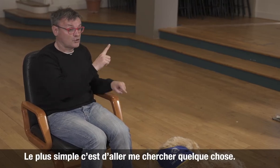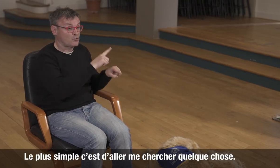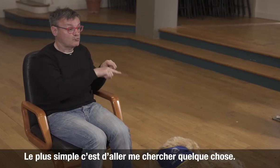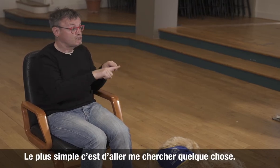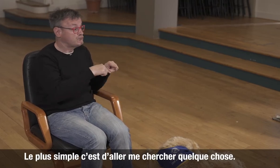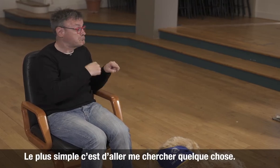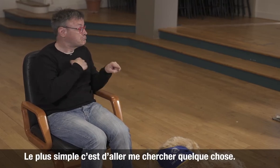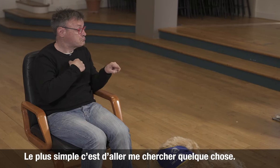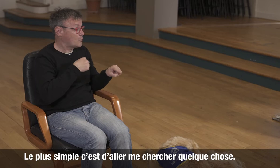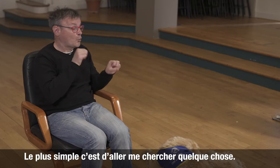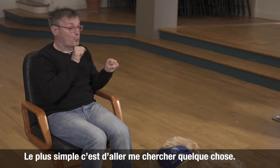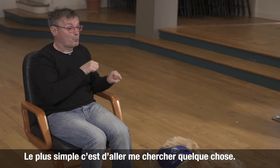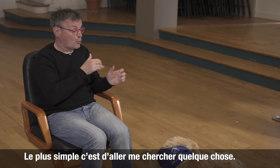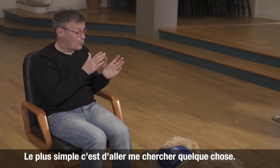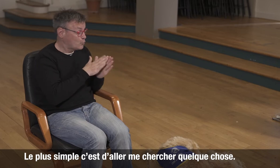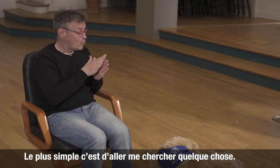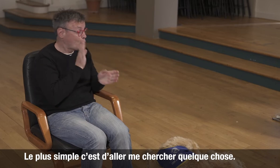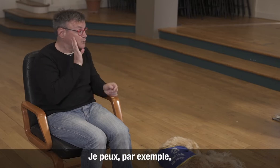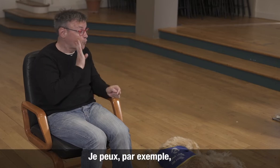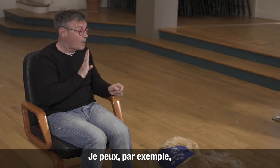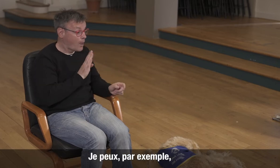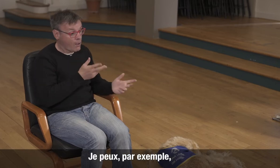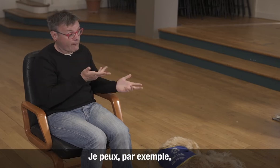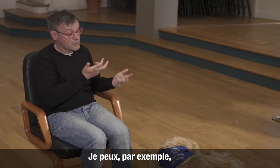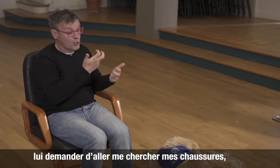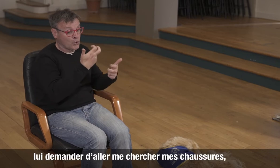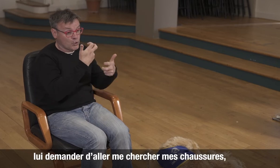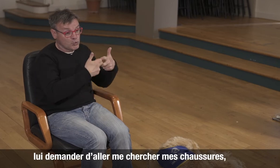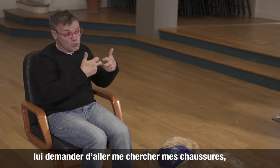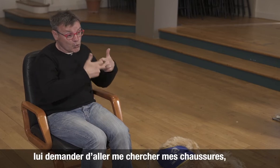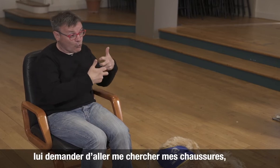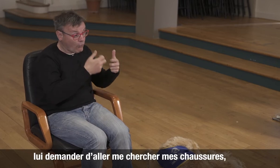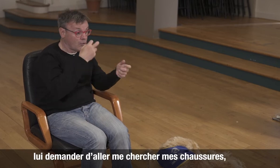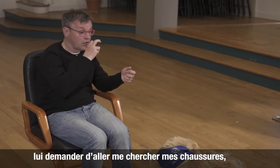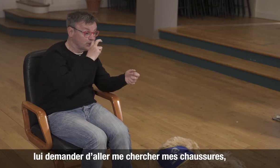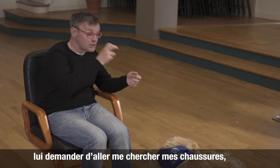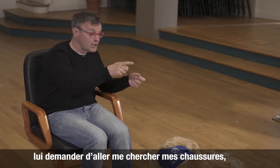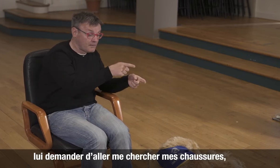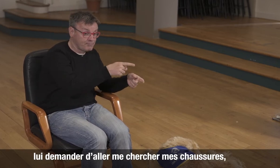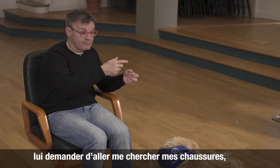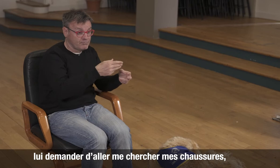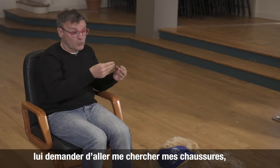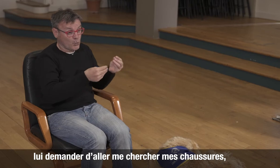Plus simple, c'est d'aller me chercher quelque chose. Je peux, par exemple, lui demander d'aller me chercher mes chaussures.